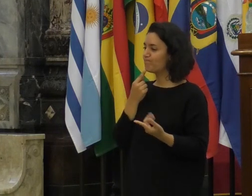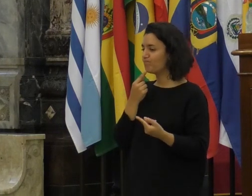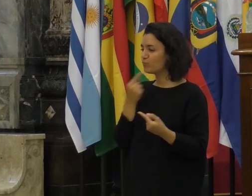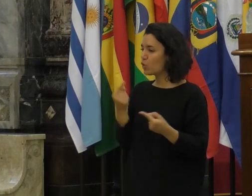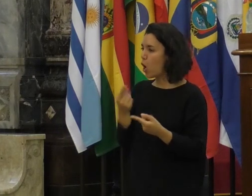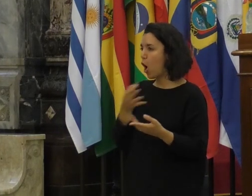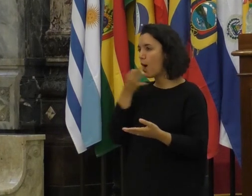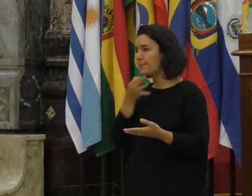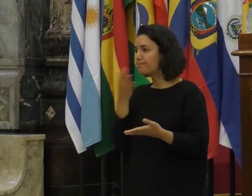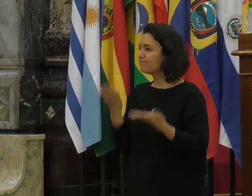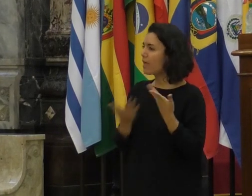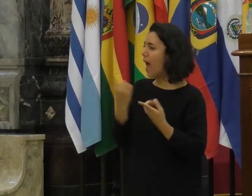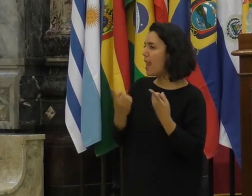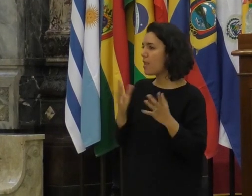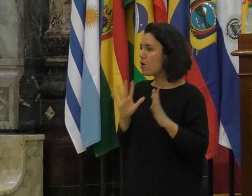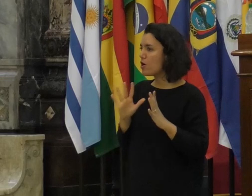esperaré